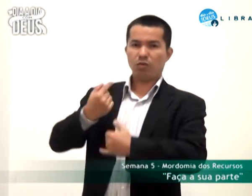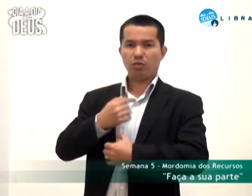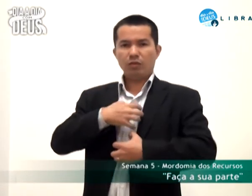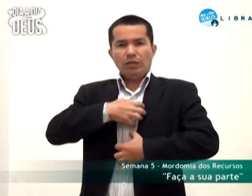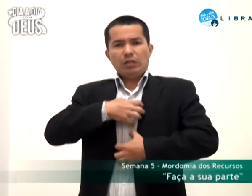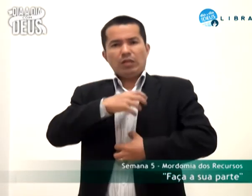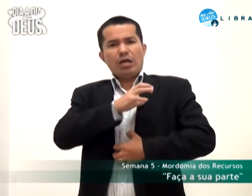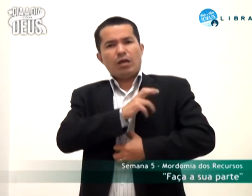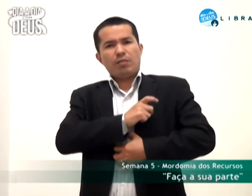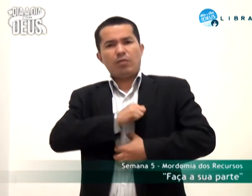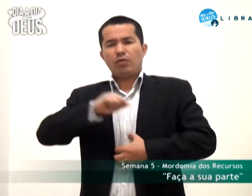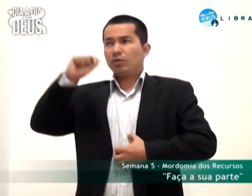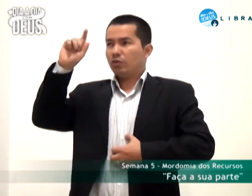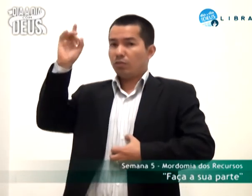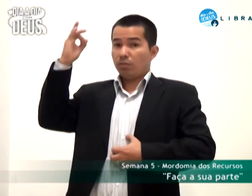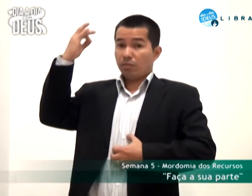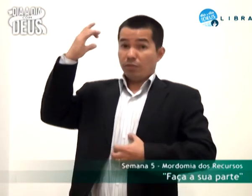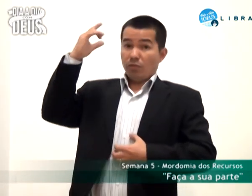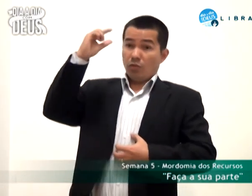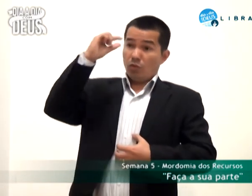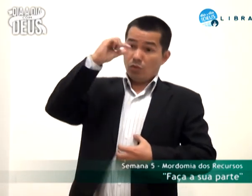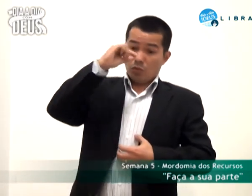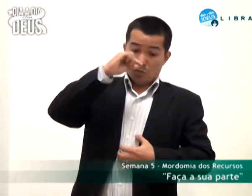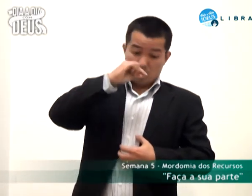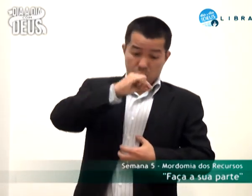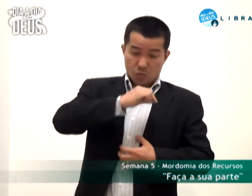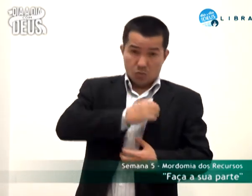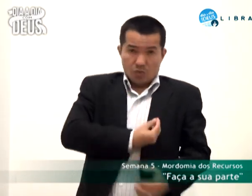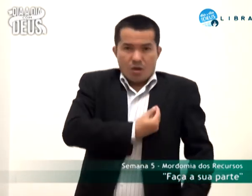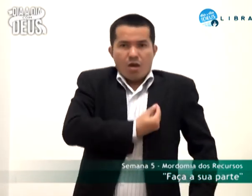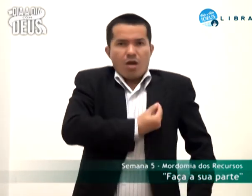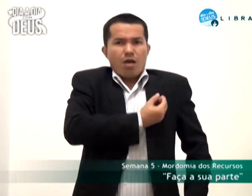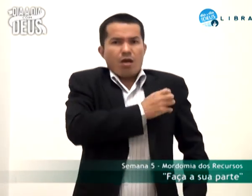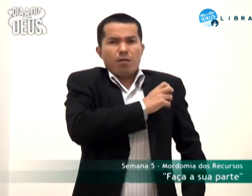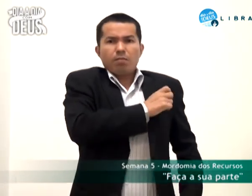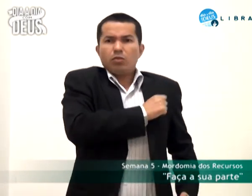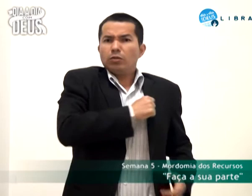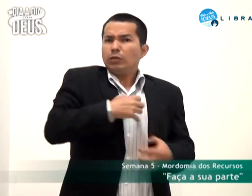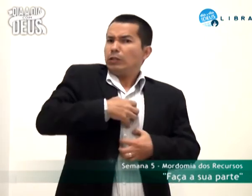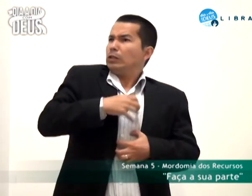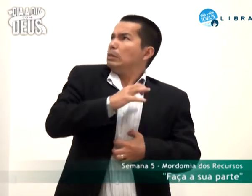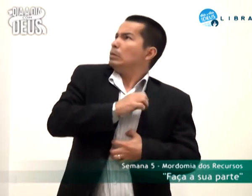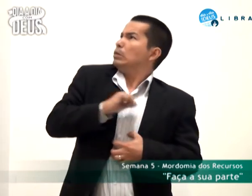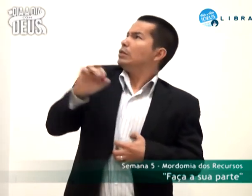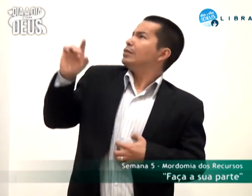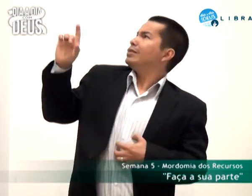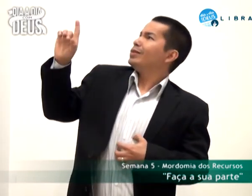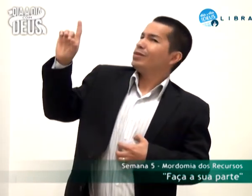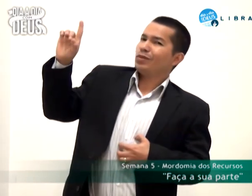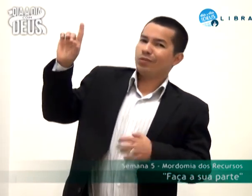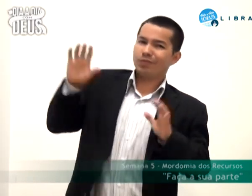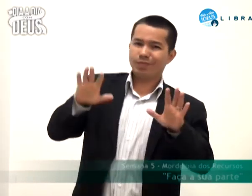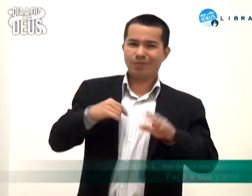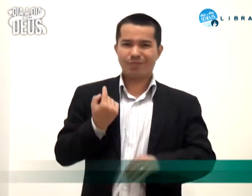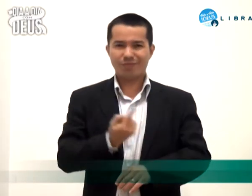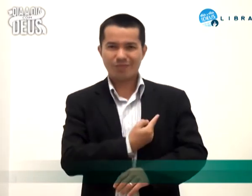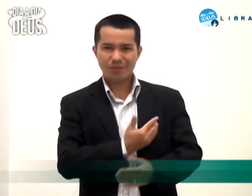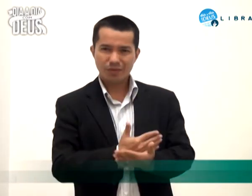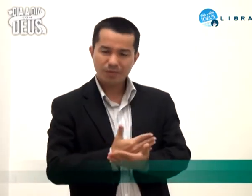é motivado pelo amor que Deus coloca em nós e que nós temos por Ele,